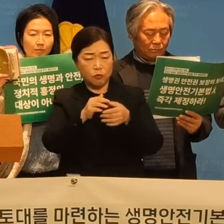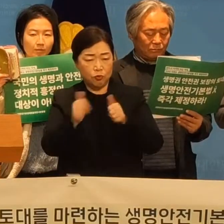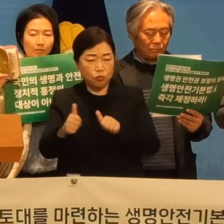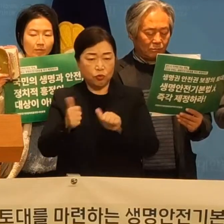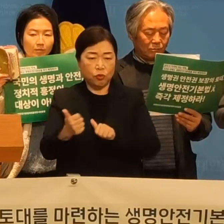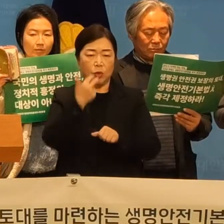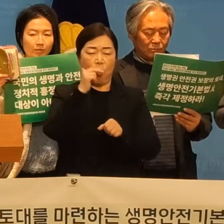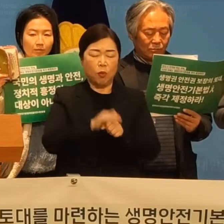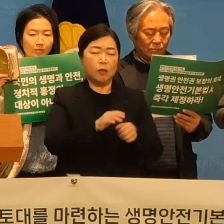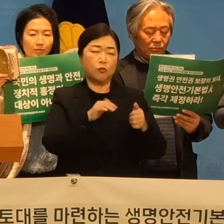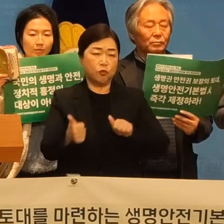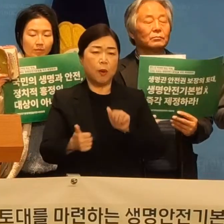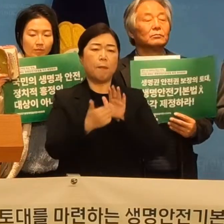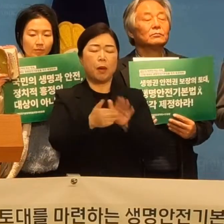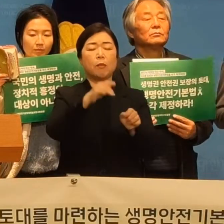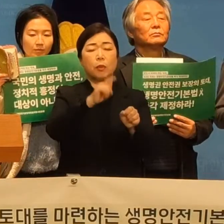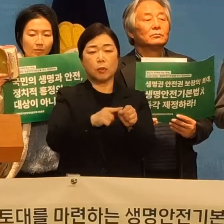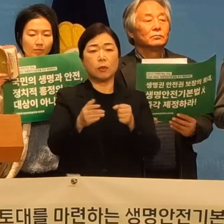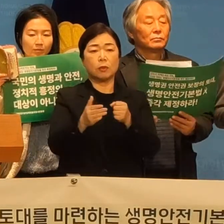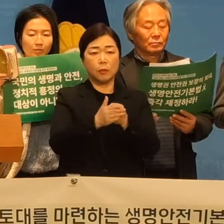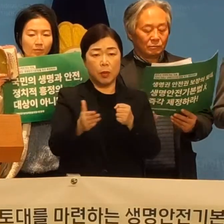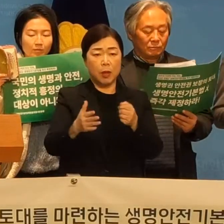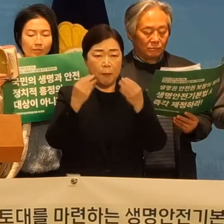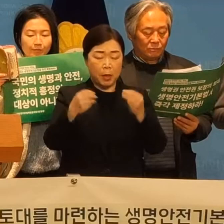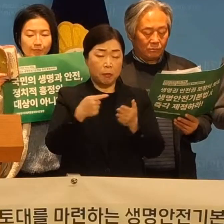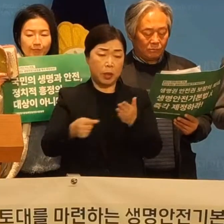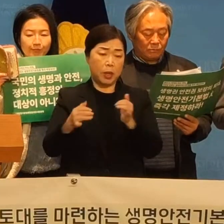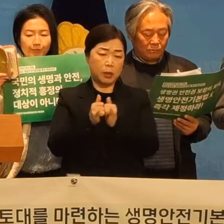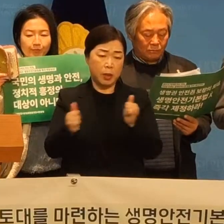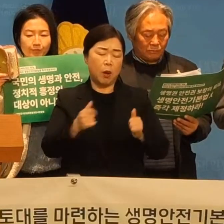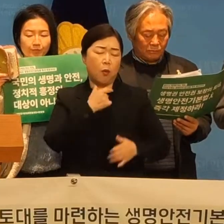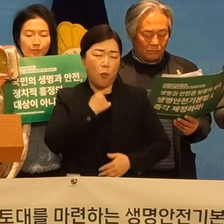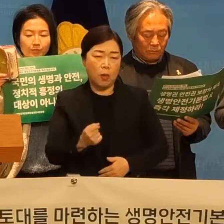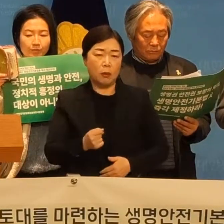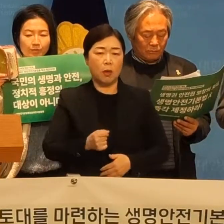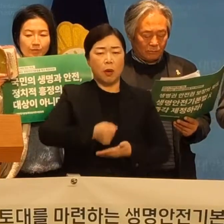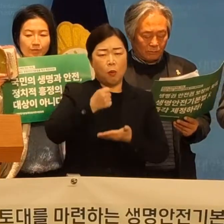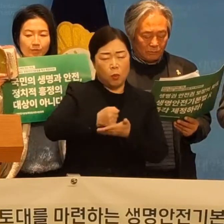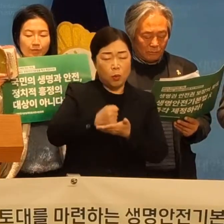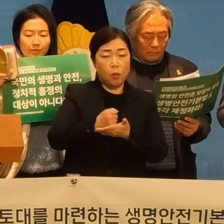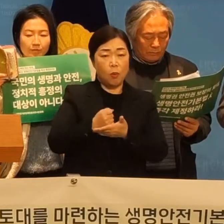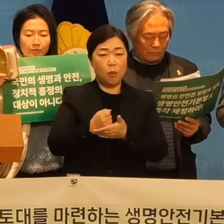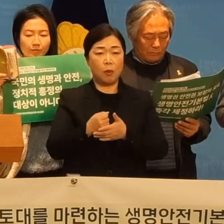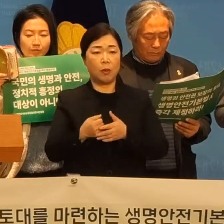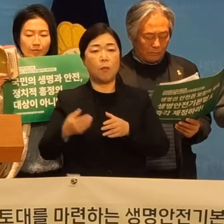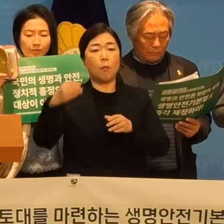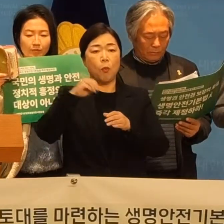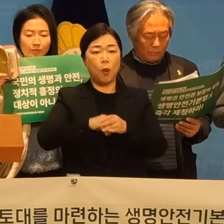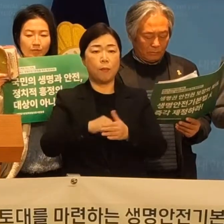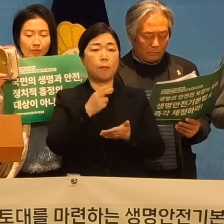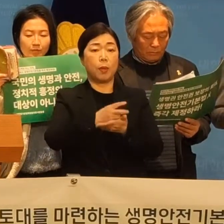수많은 재난참사, 산업재해 피해자들의 염원과 호소로 만들어진 법입니다.